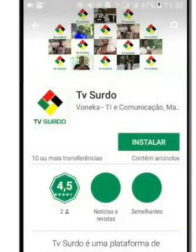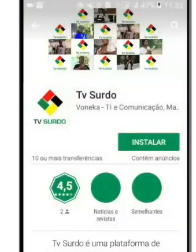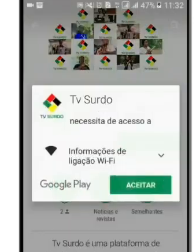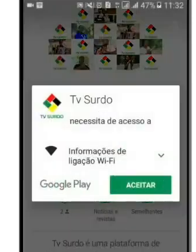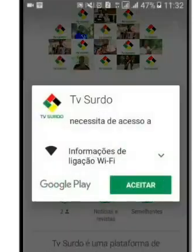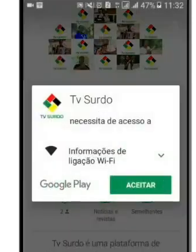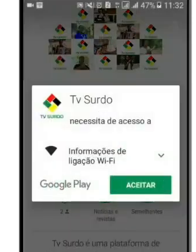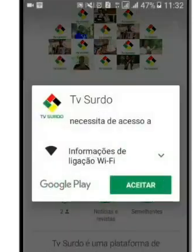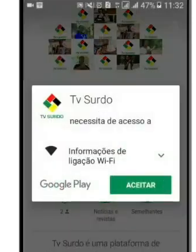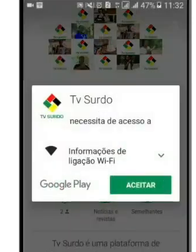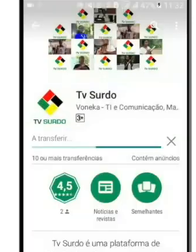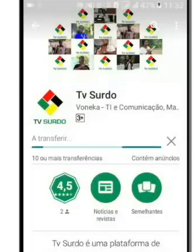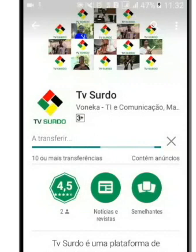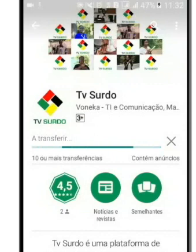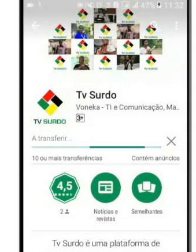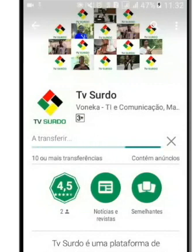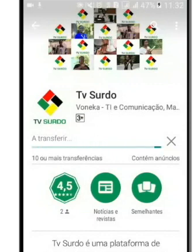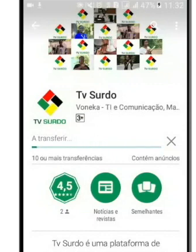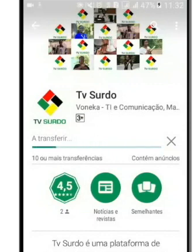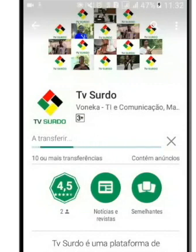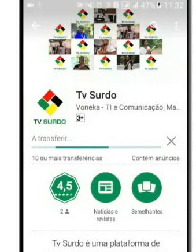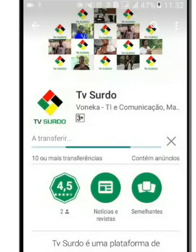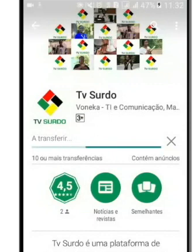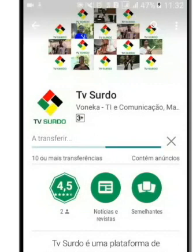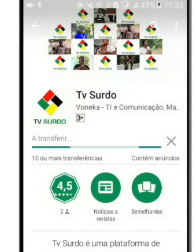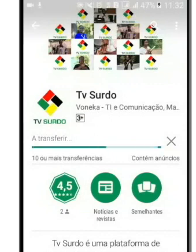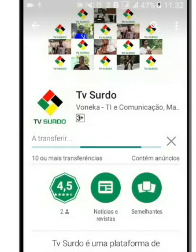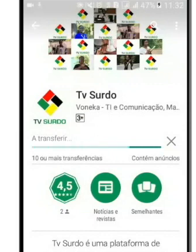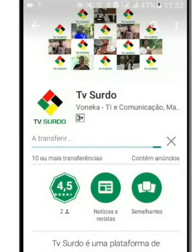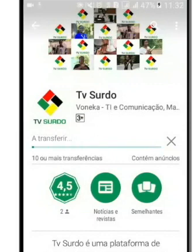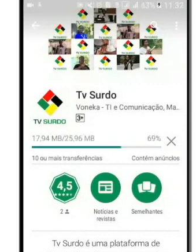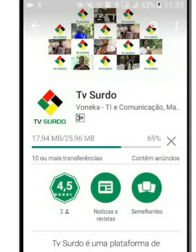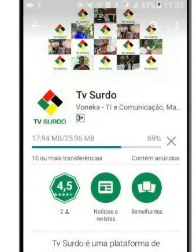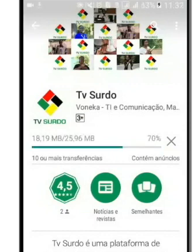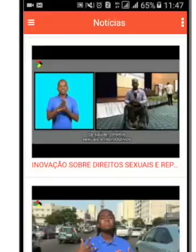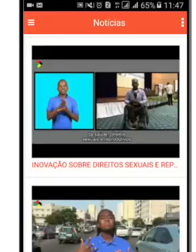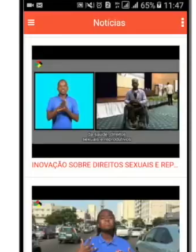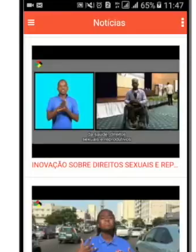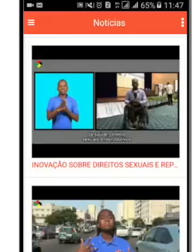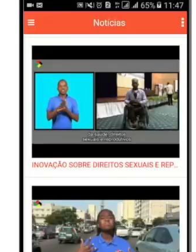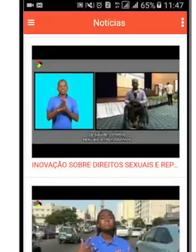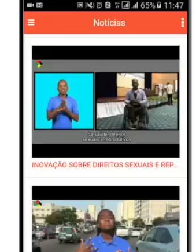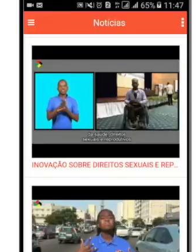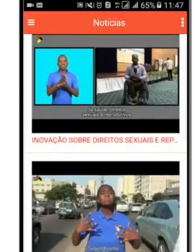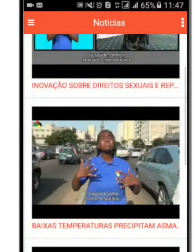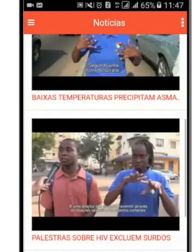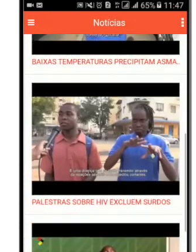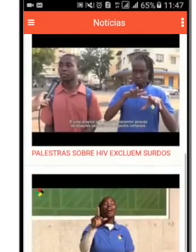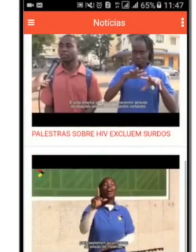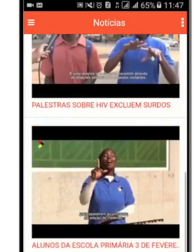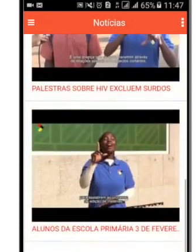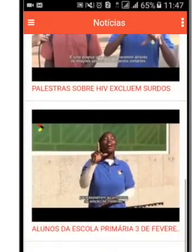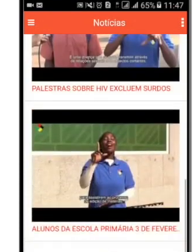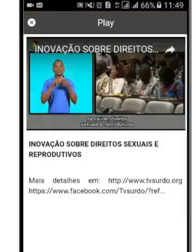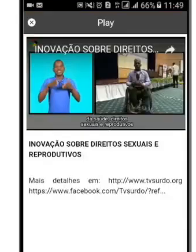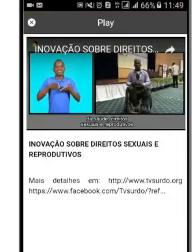Clique no ícone com o emblema da TV Surdo e de seguida instale. E já está.